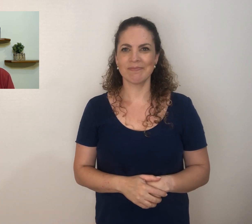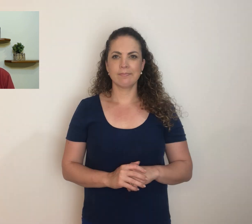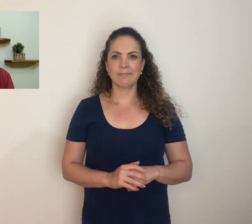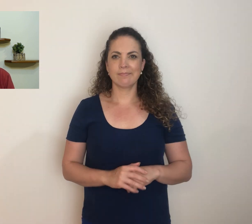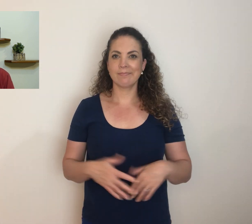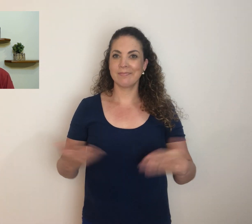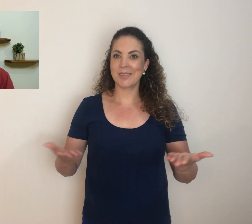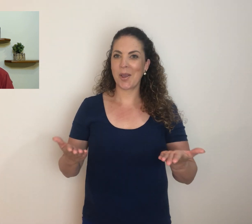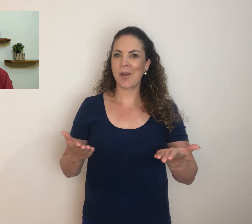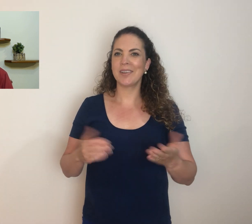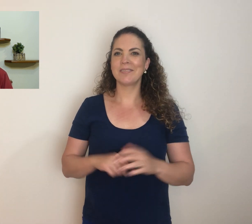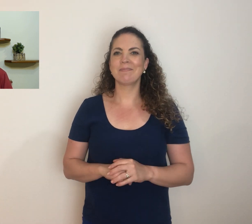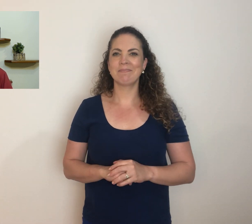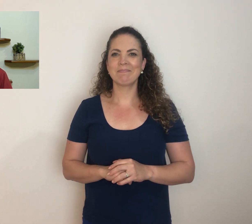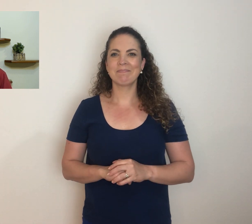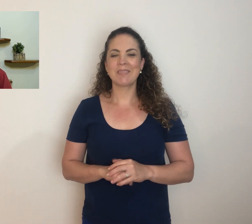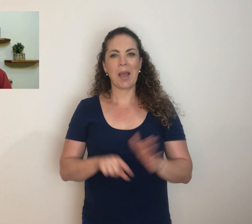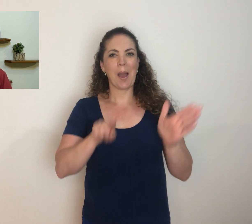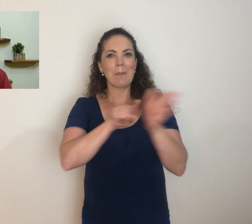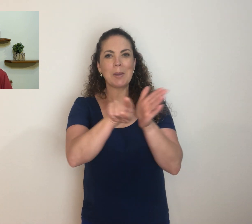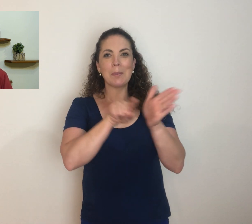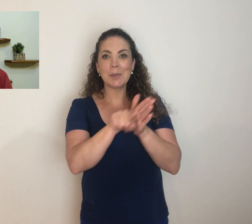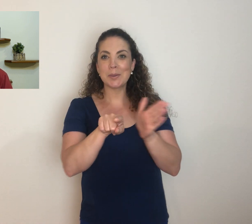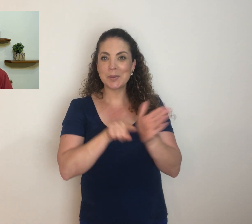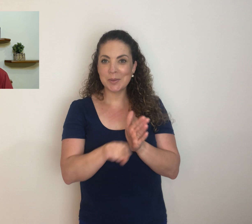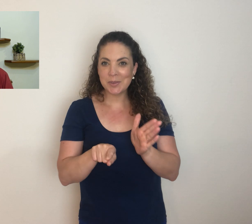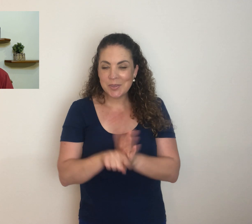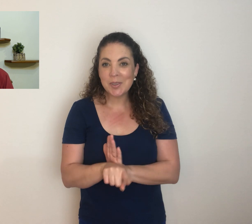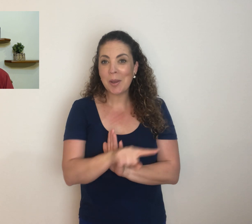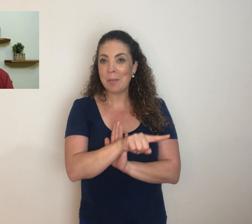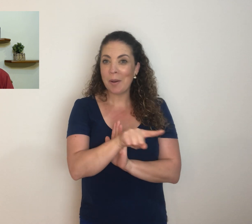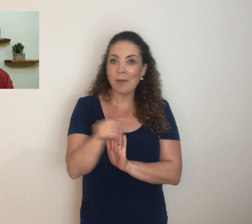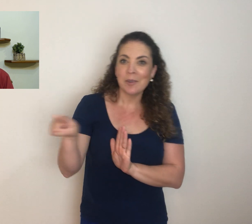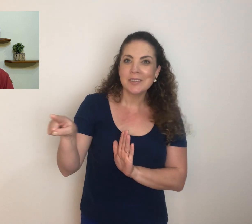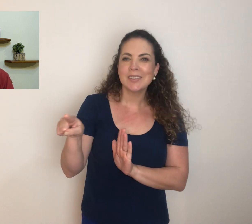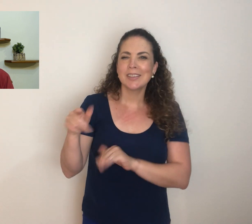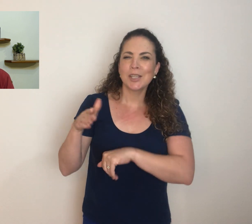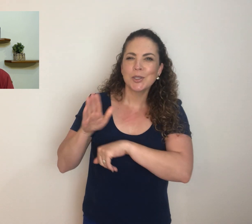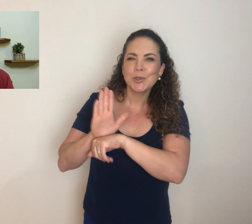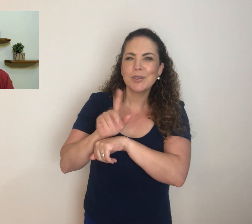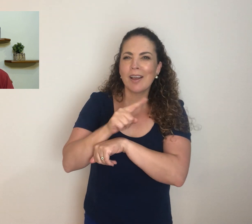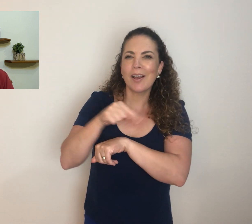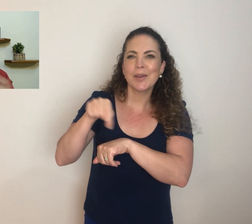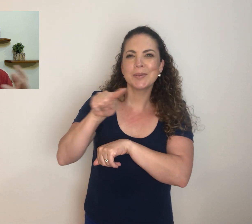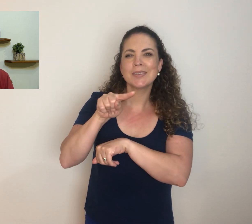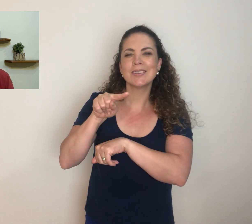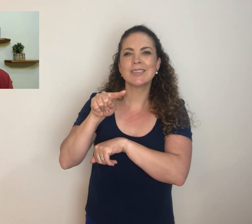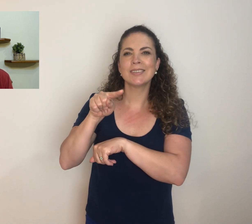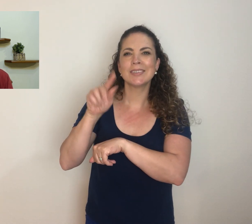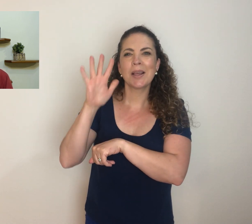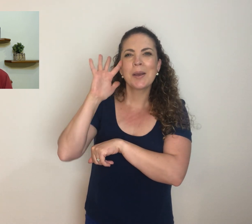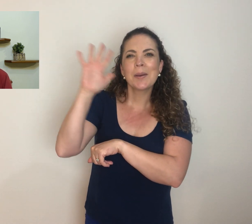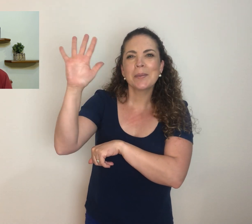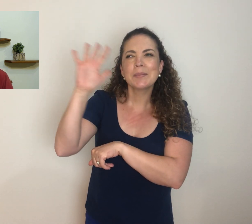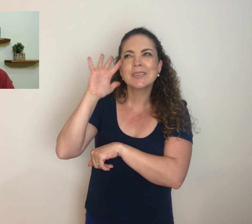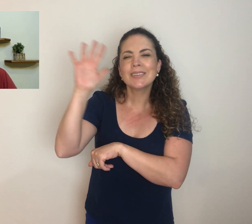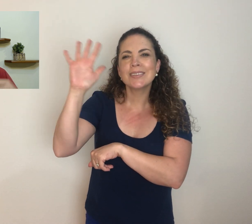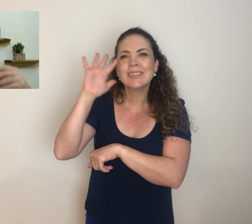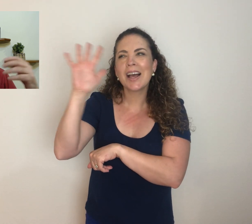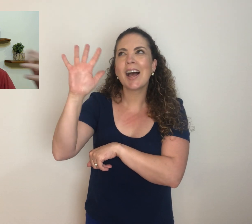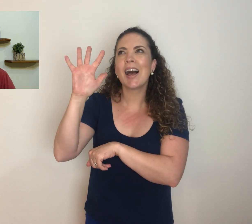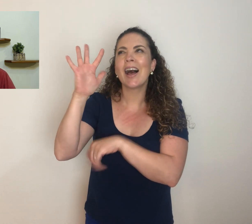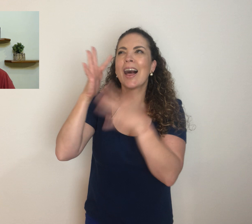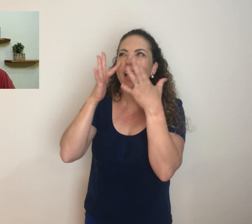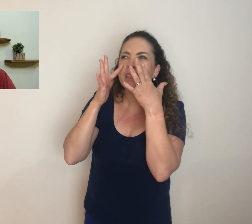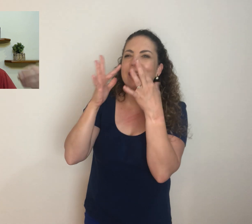Agora, irmãos, a gente quer deixar com vocês aquelas perguntinhas para ajudar a meditação e o considerar atentamente